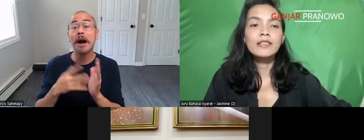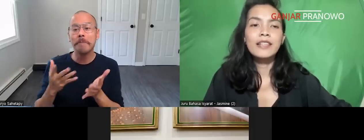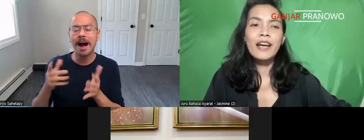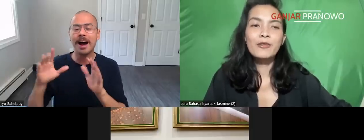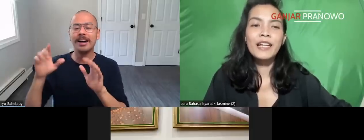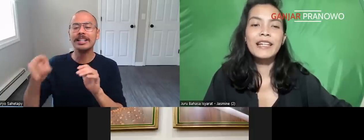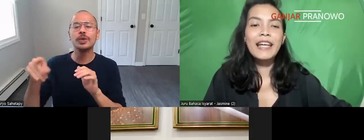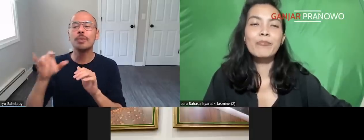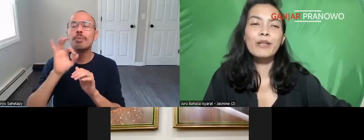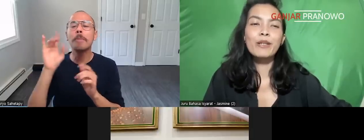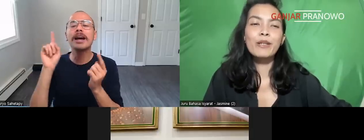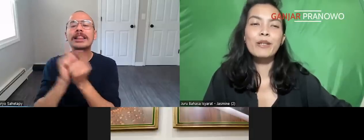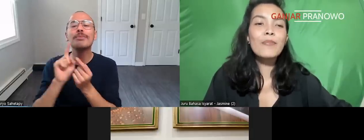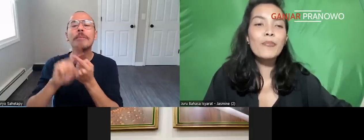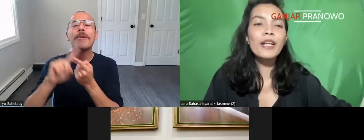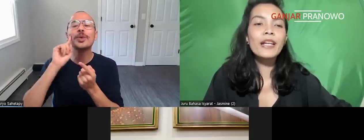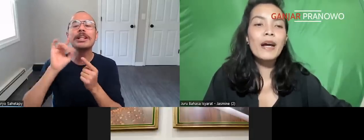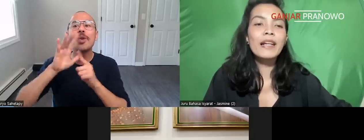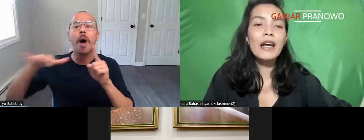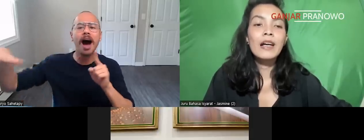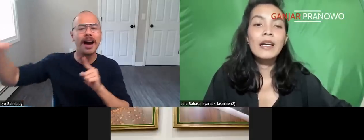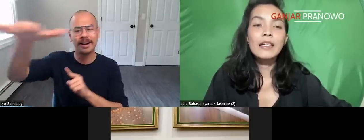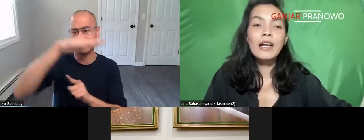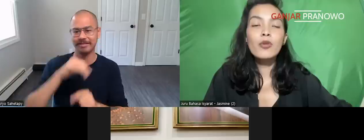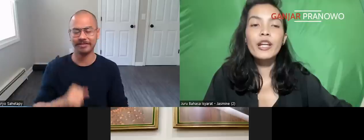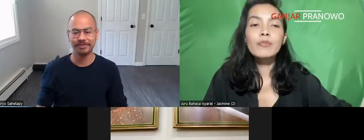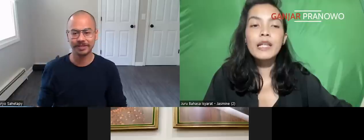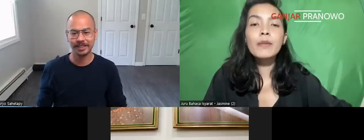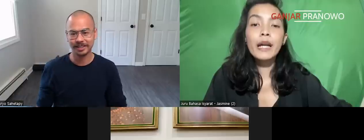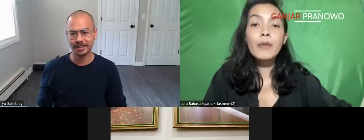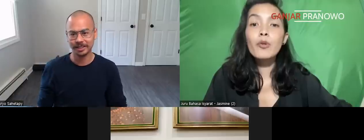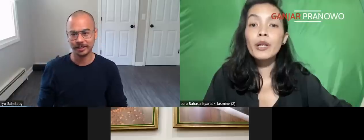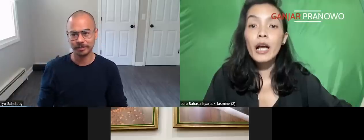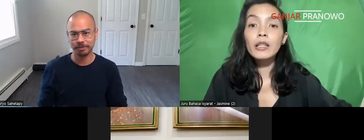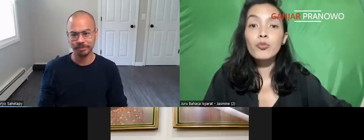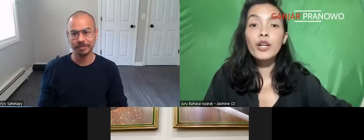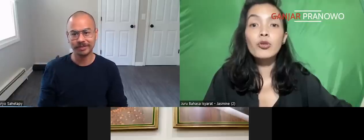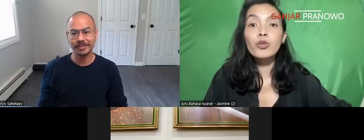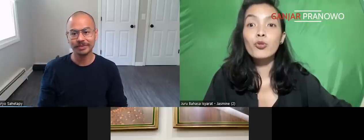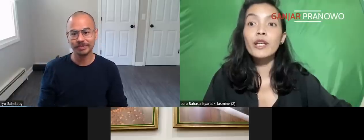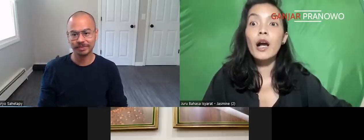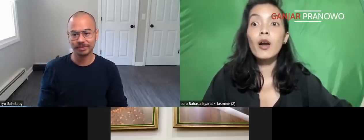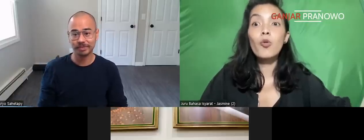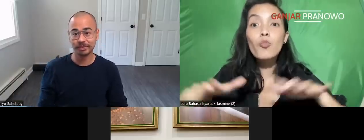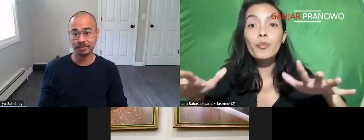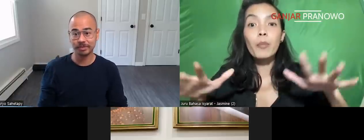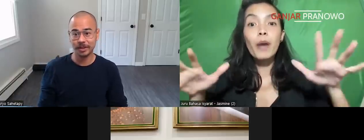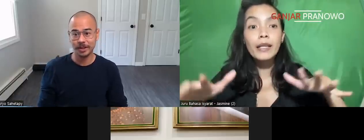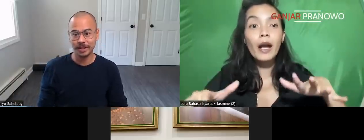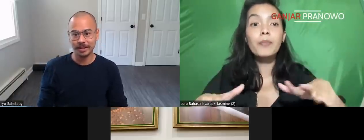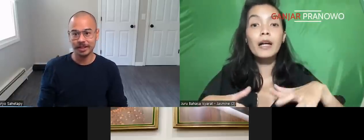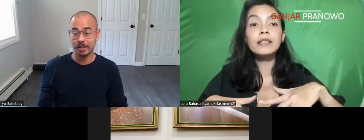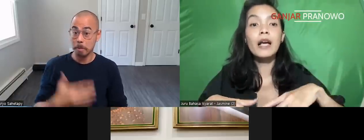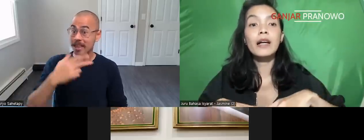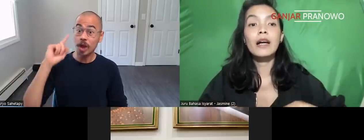ya jadi harusnya dilihat personalnya kemampuannya gimana nah kemungkinan besar mereka belum pernah ketemu dengan tuli-tuli yang umum yang